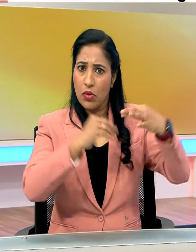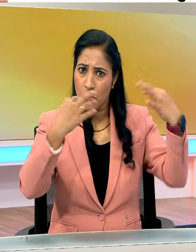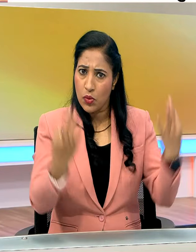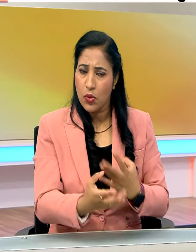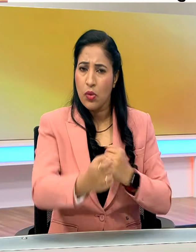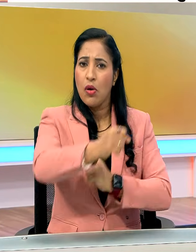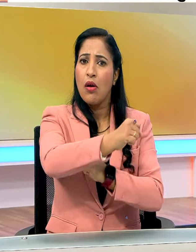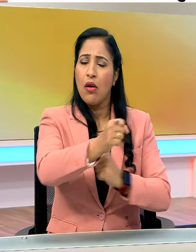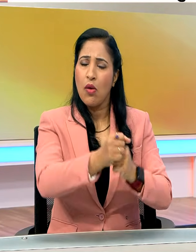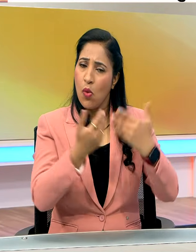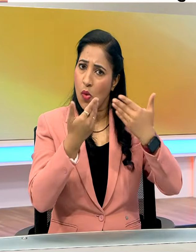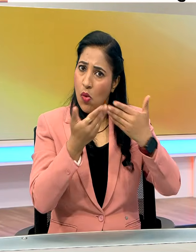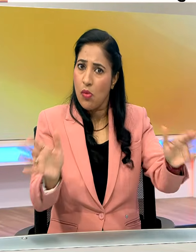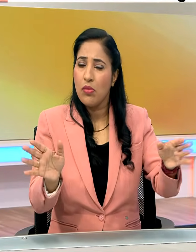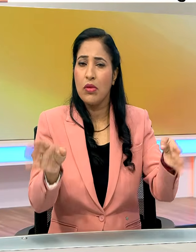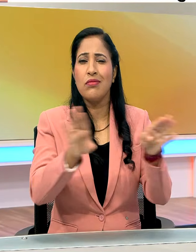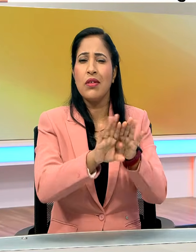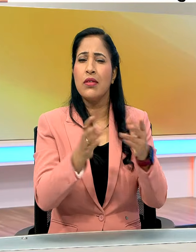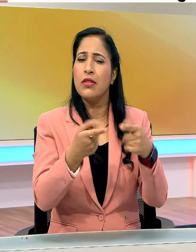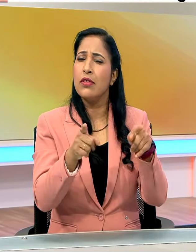द्वार खुलने वाले हैं।